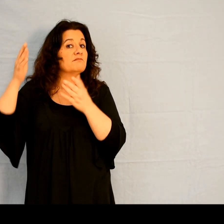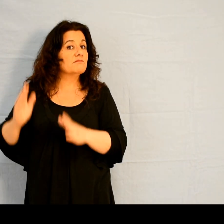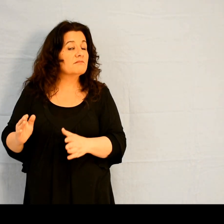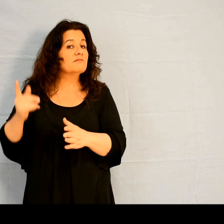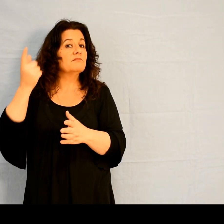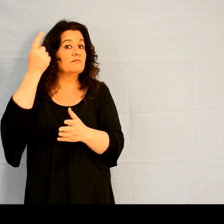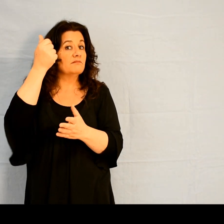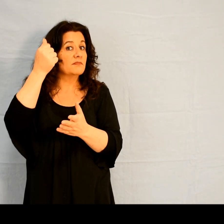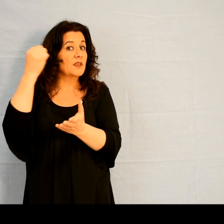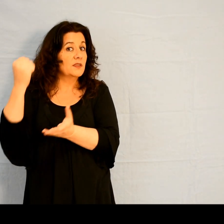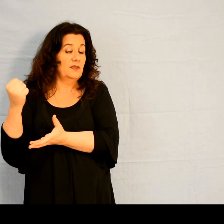le livrer.